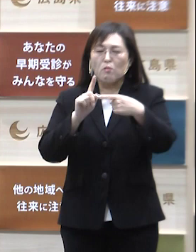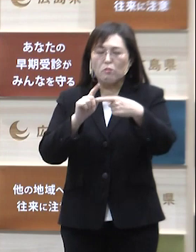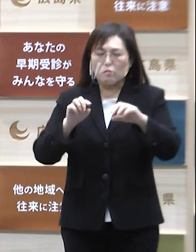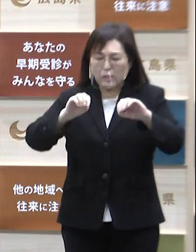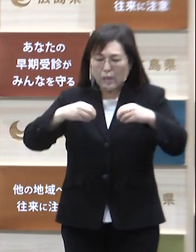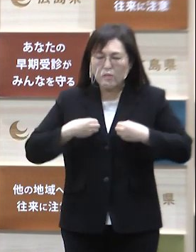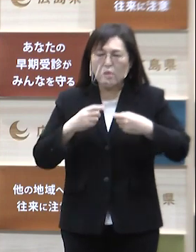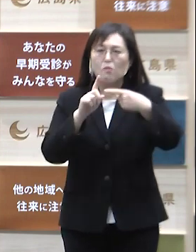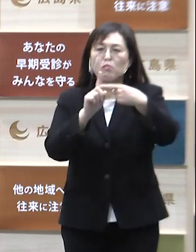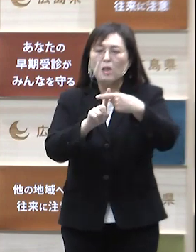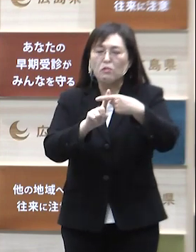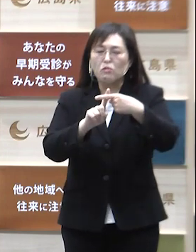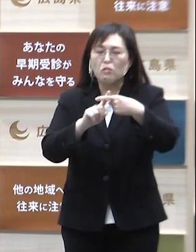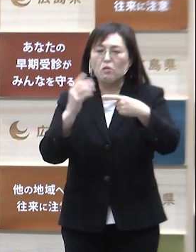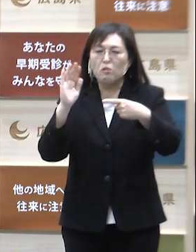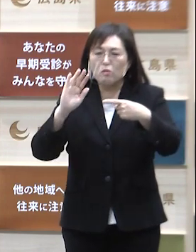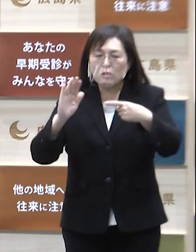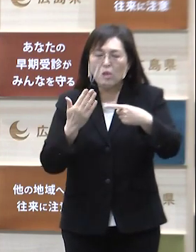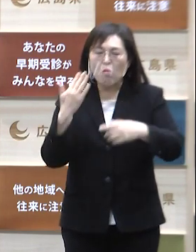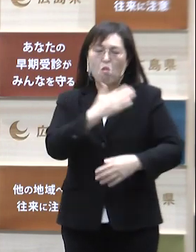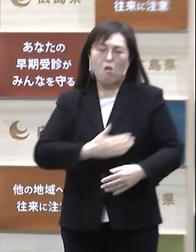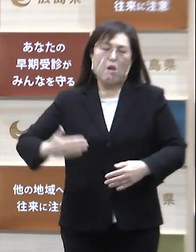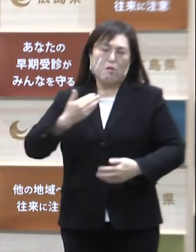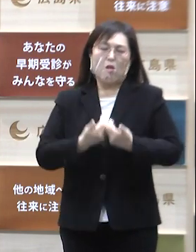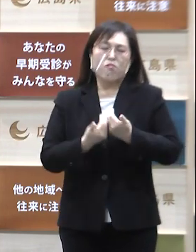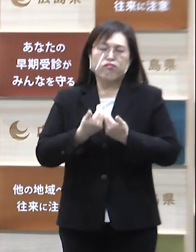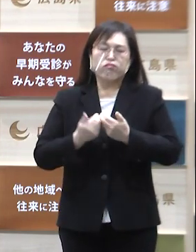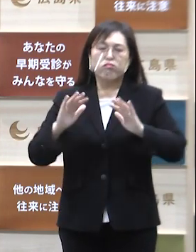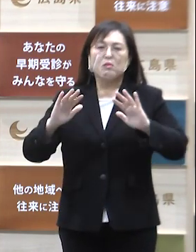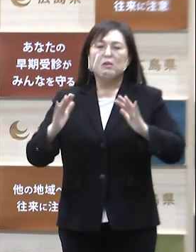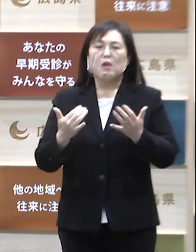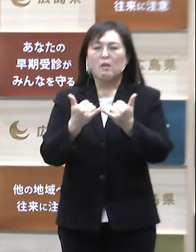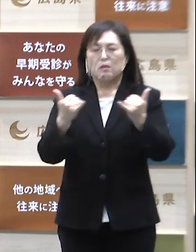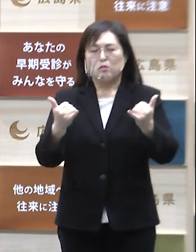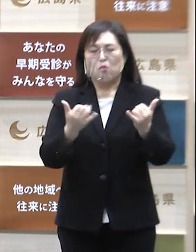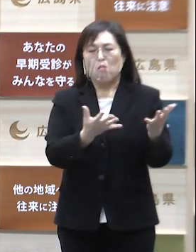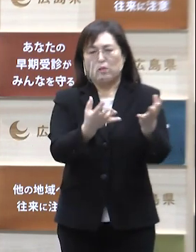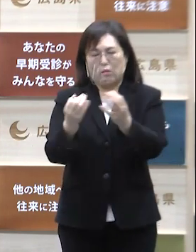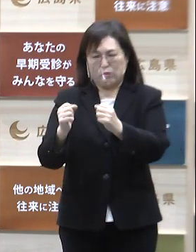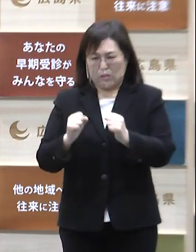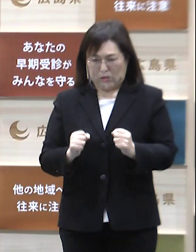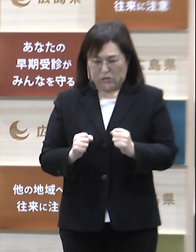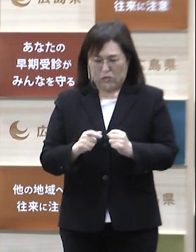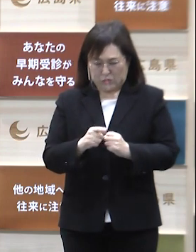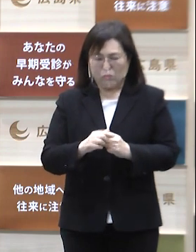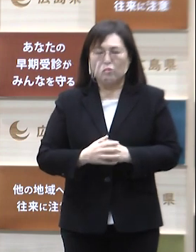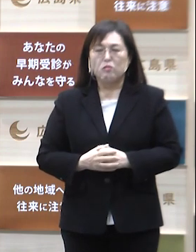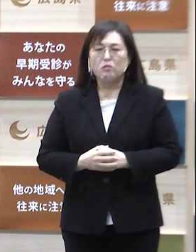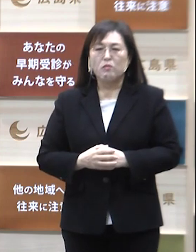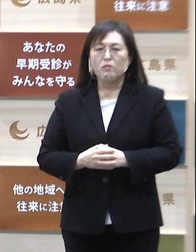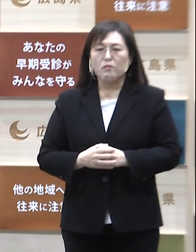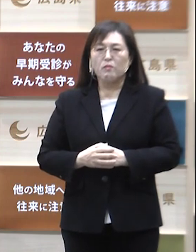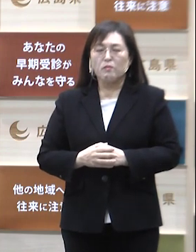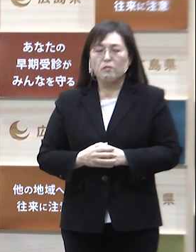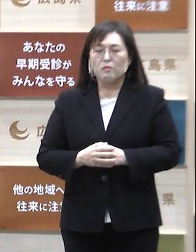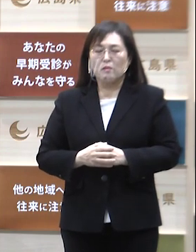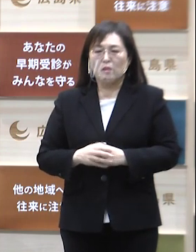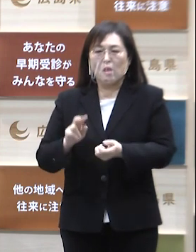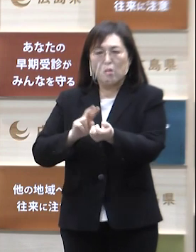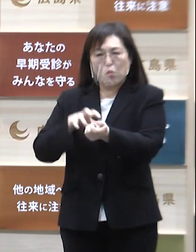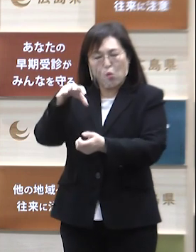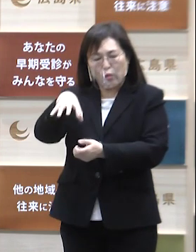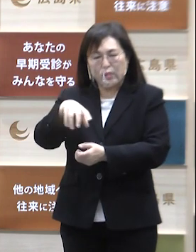で、そういう意味ではですね、医療機関などで治療が必要